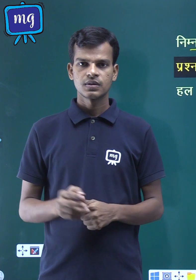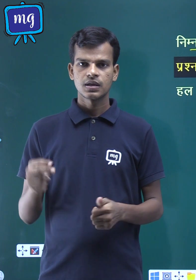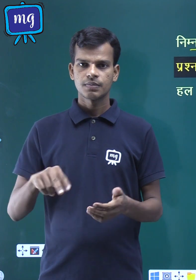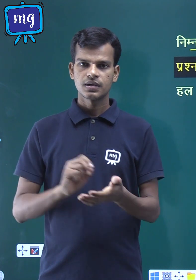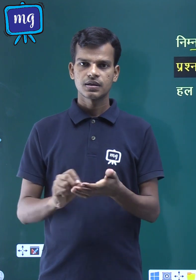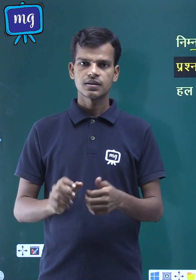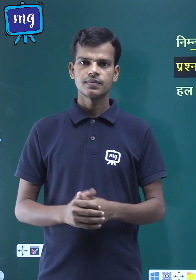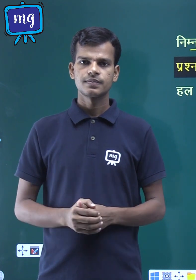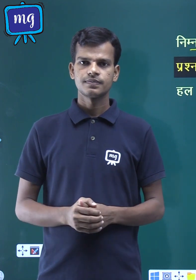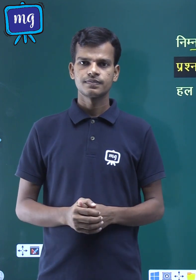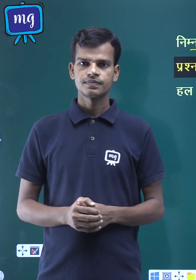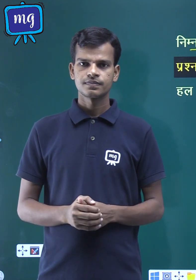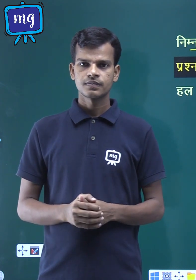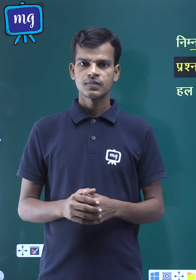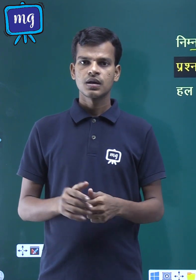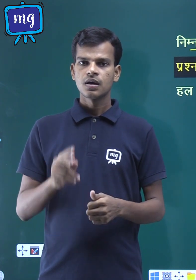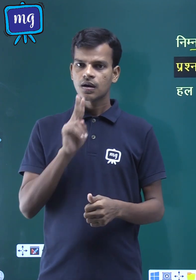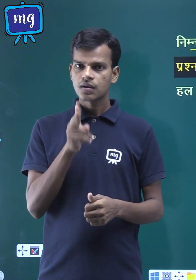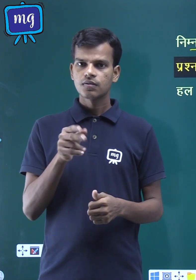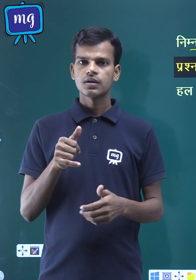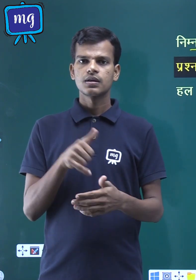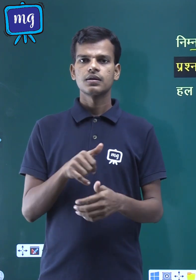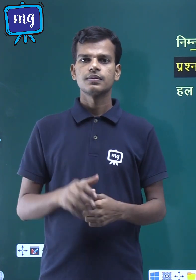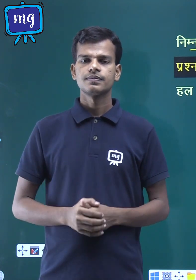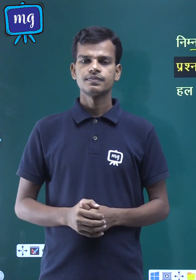निम्नलिखित कथनों के लिए